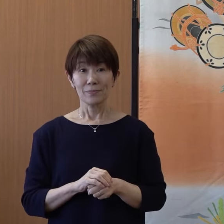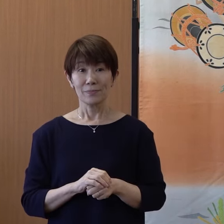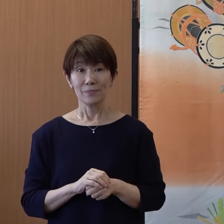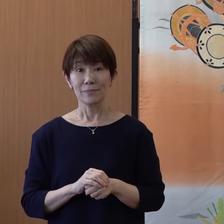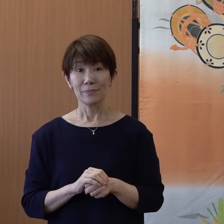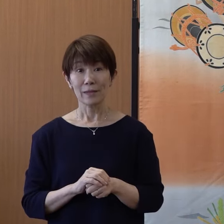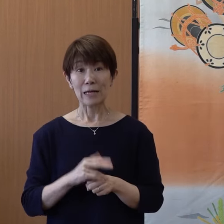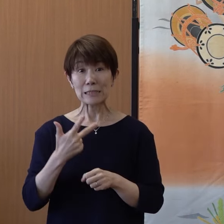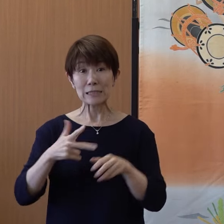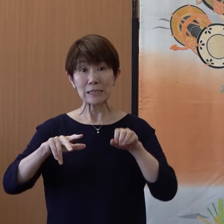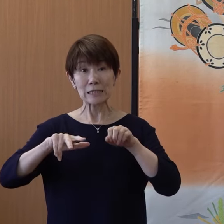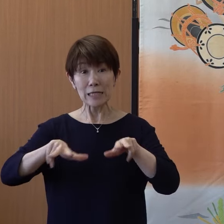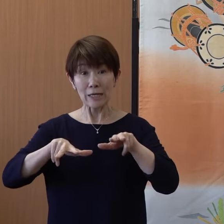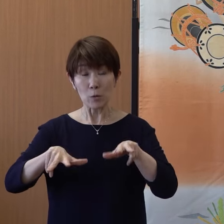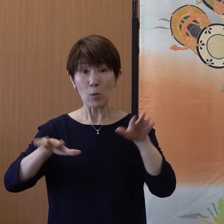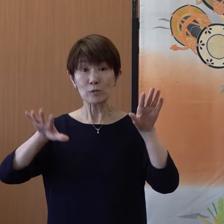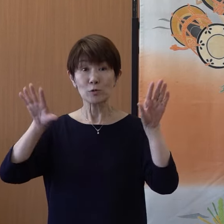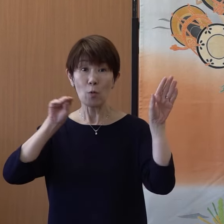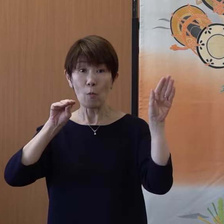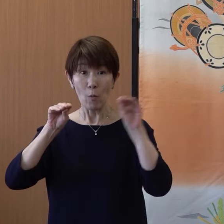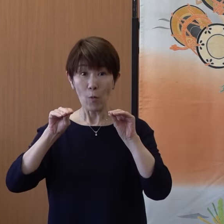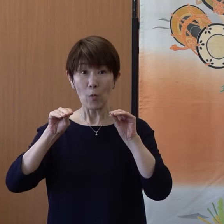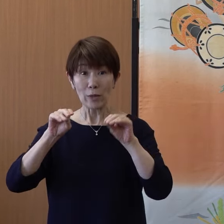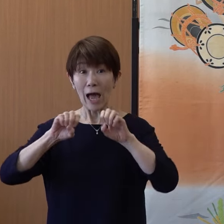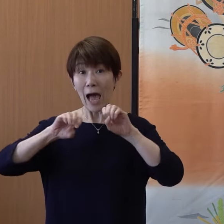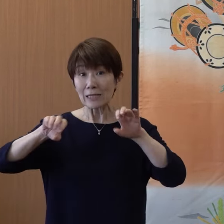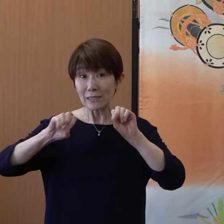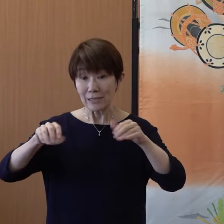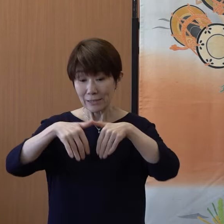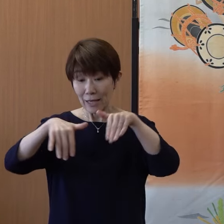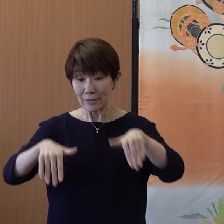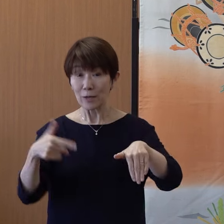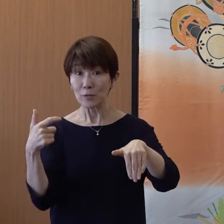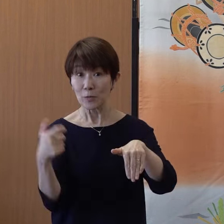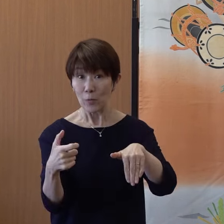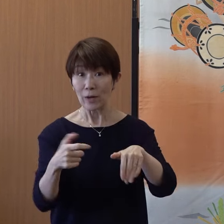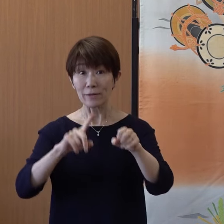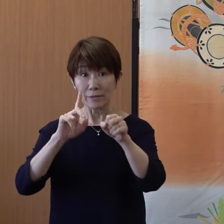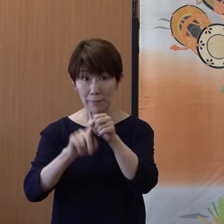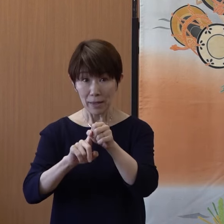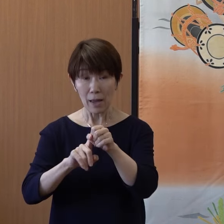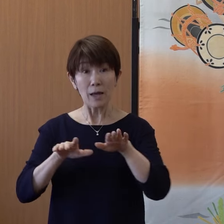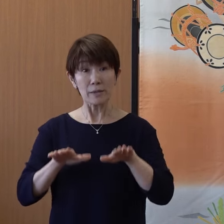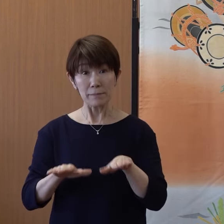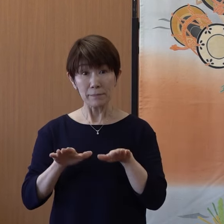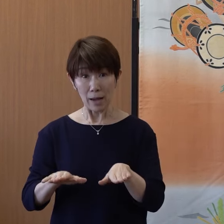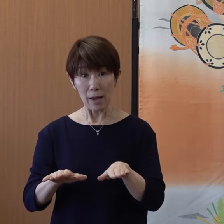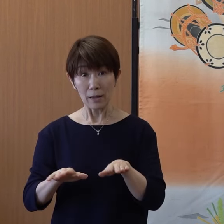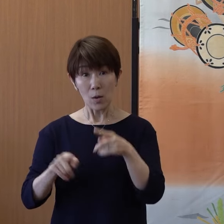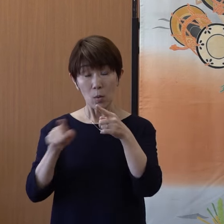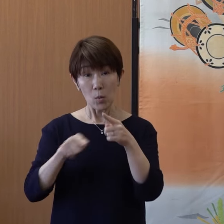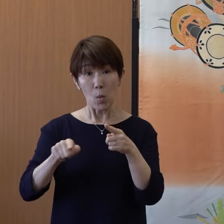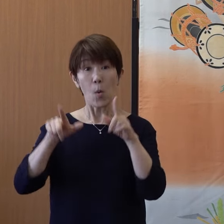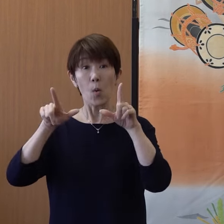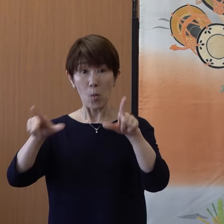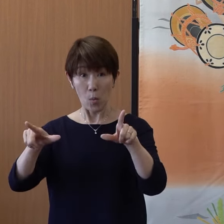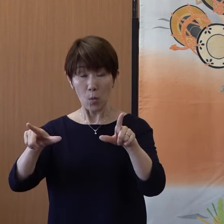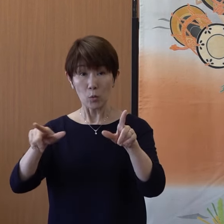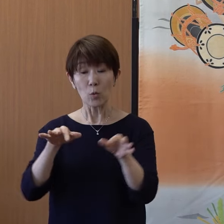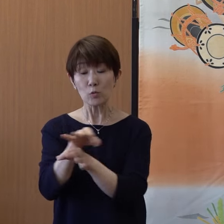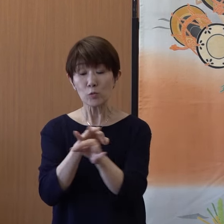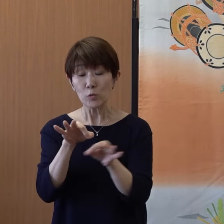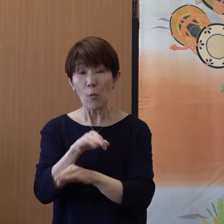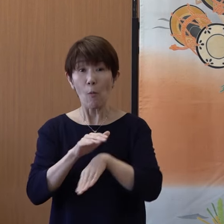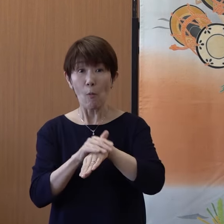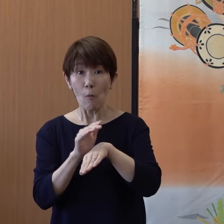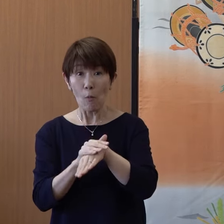市政情報に関する発信体制の強化を図るため、現在の広報に関する運用を一部見直